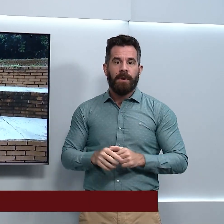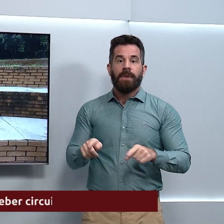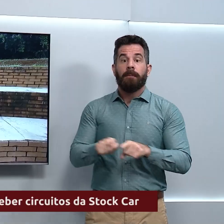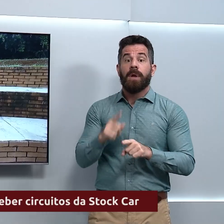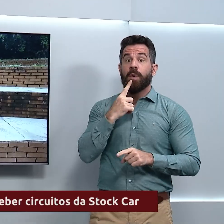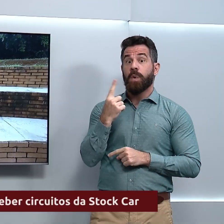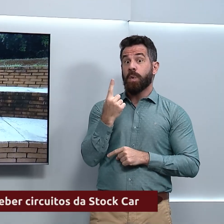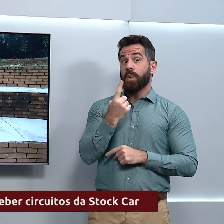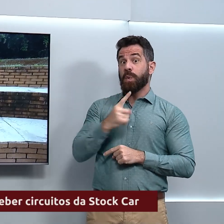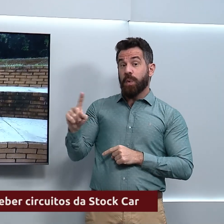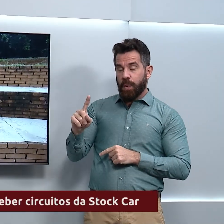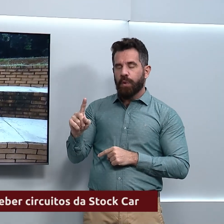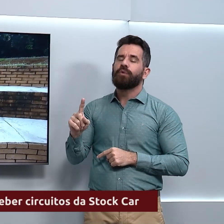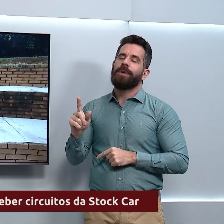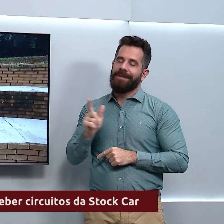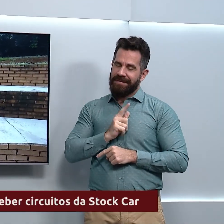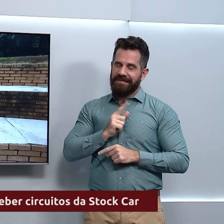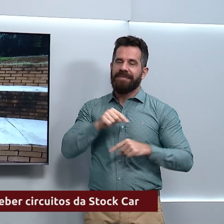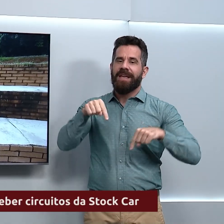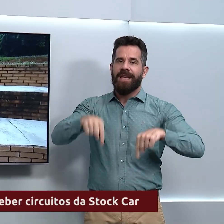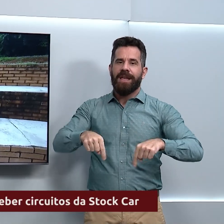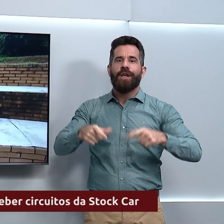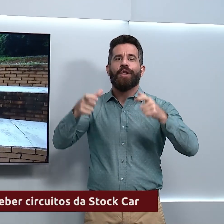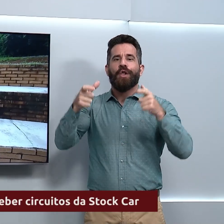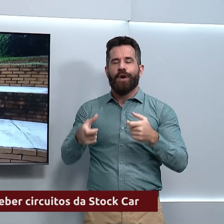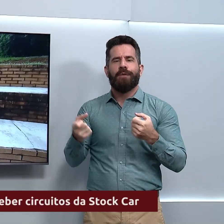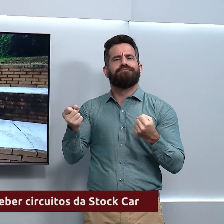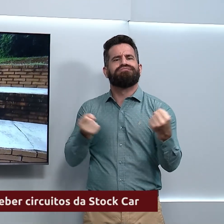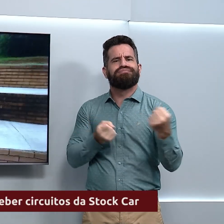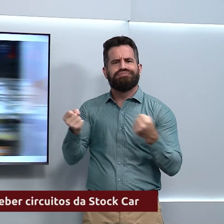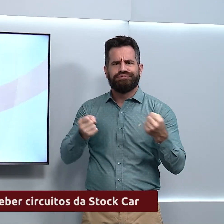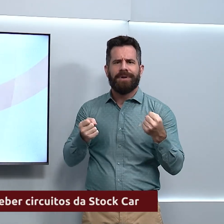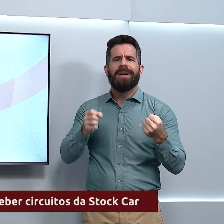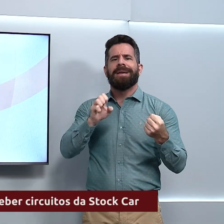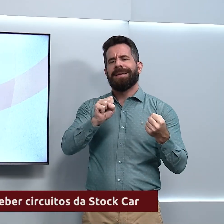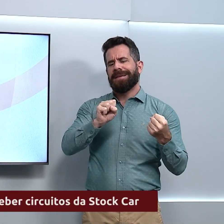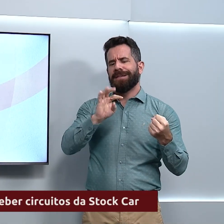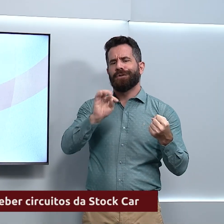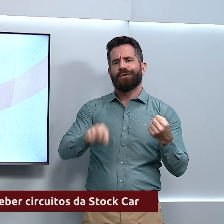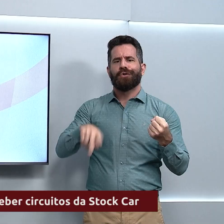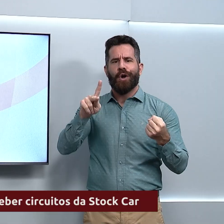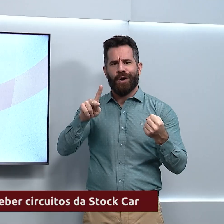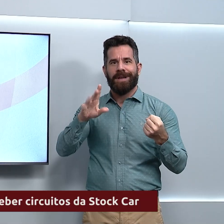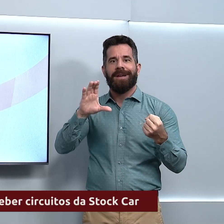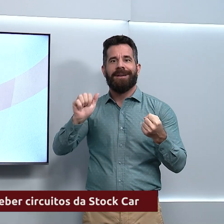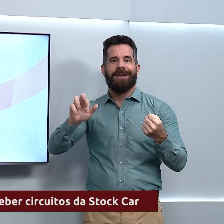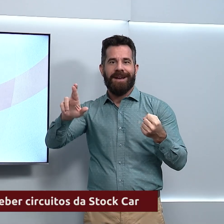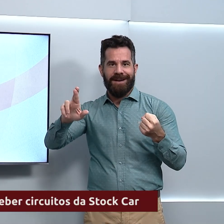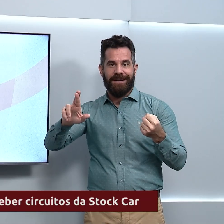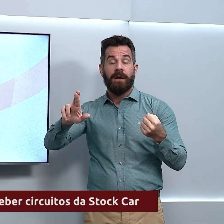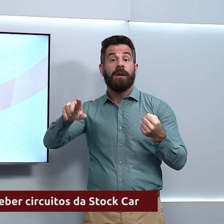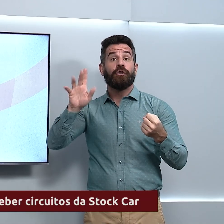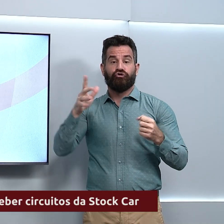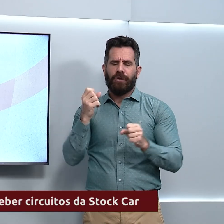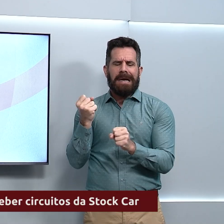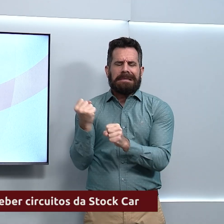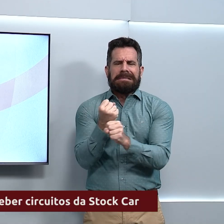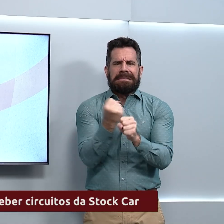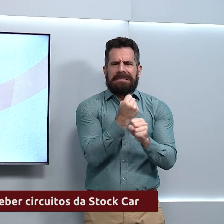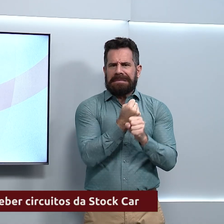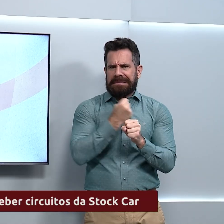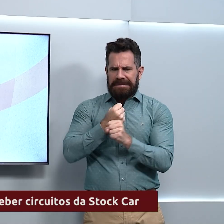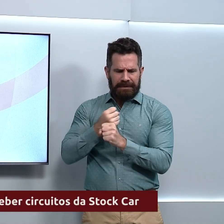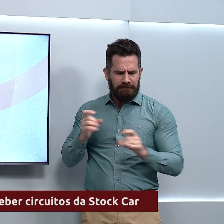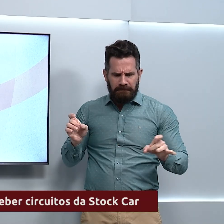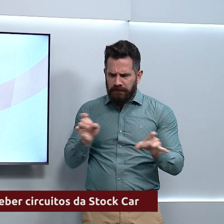vai voltar a tremer com os circuitos da Stock Car em 2026. Após um período de reforma no espaço, o Autódromo Internacional